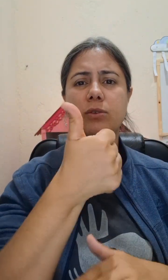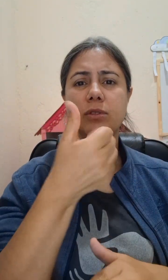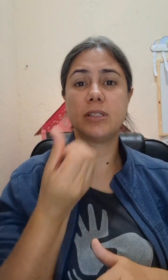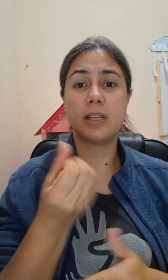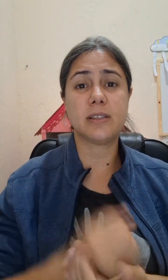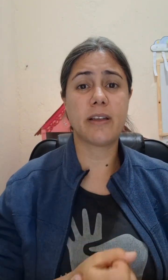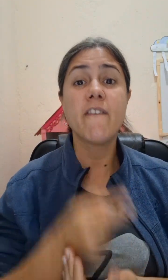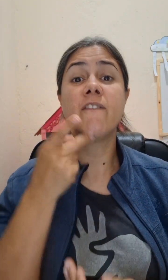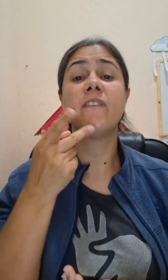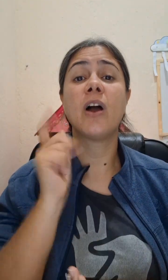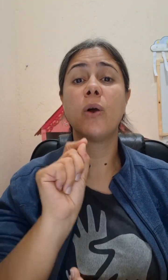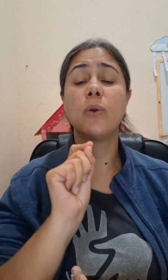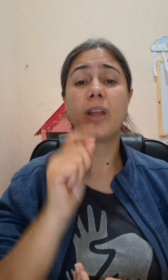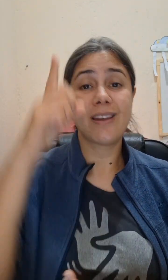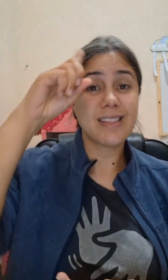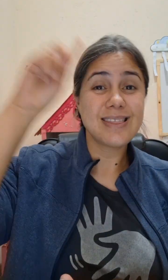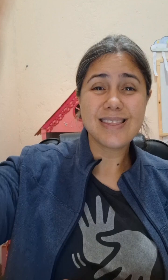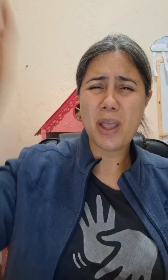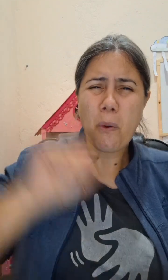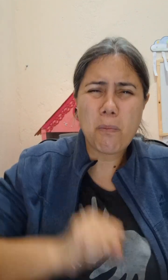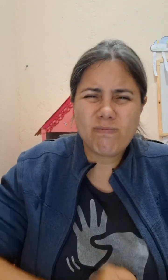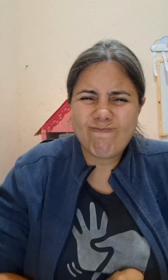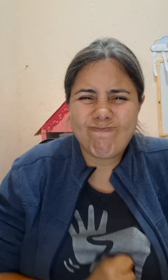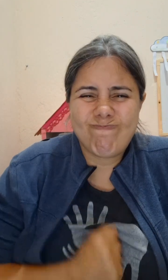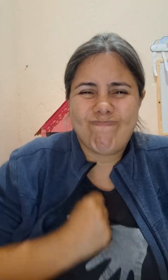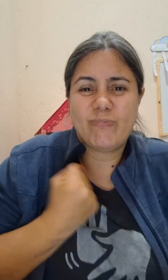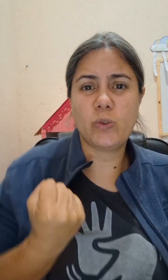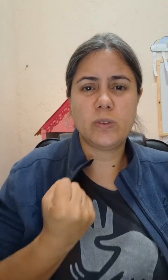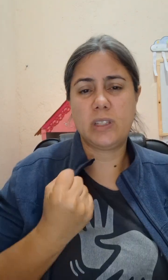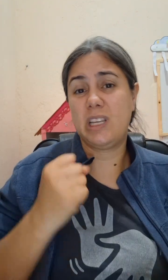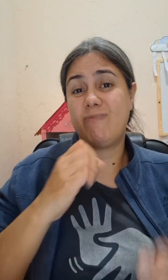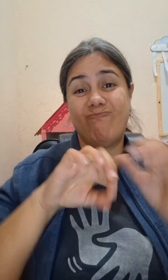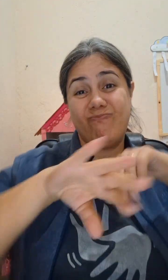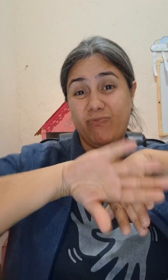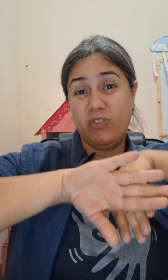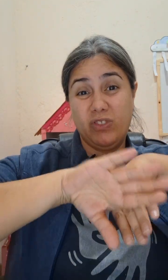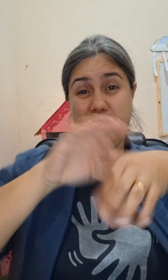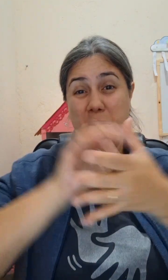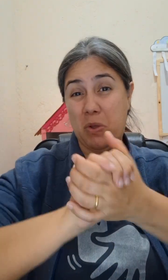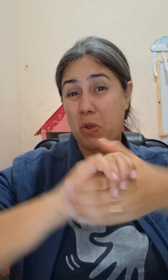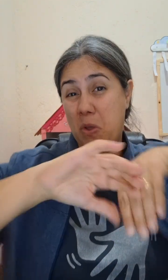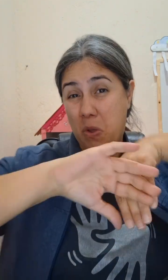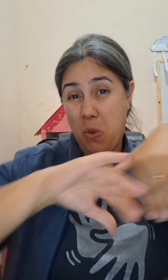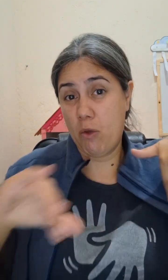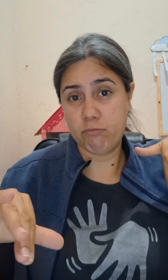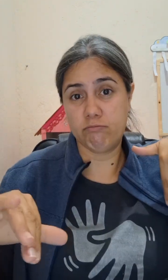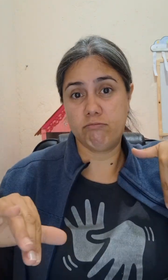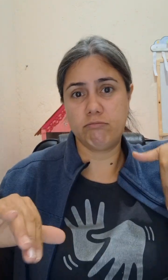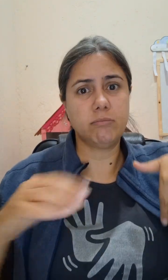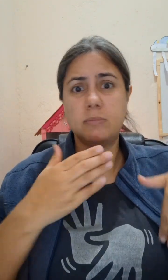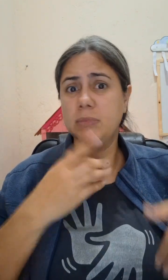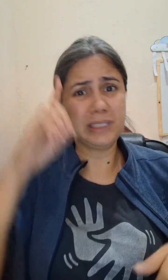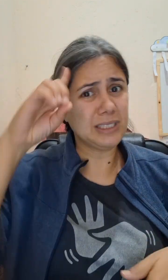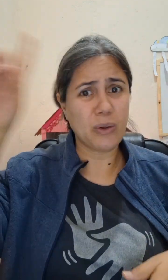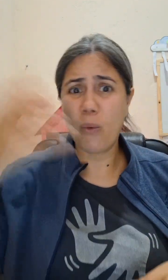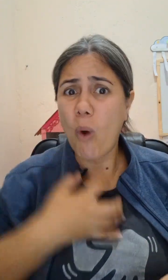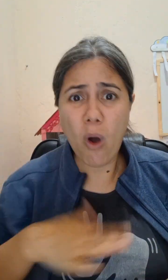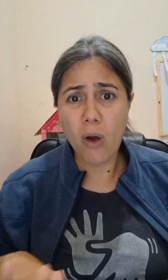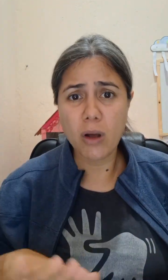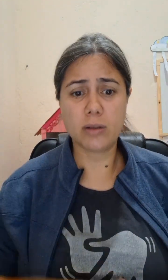Deus não gosta. Depois, lá em Mateus, capítulo 19, versículo 6, fala que o casamento só